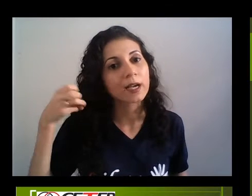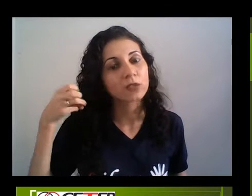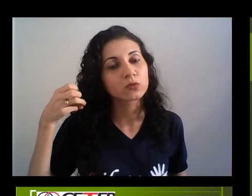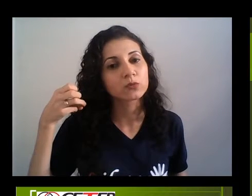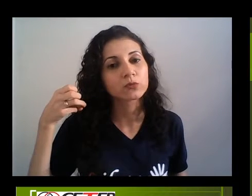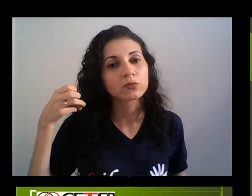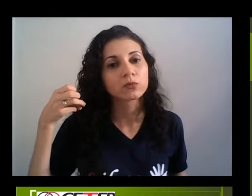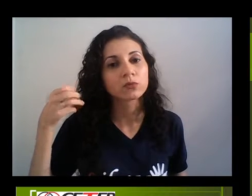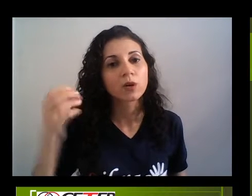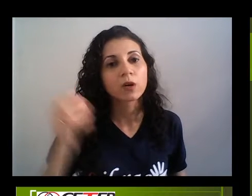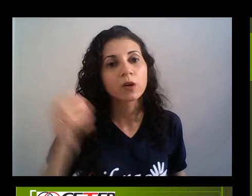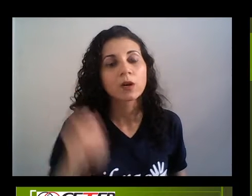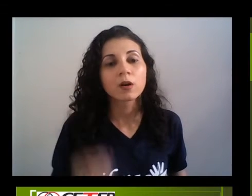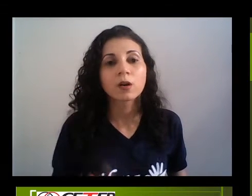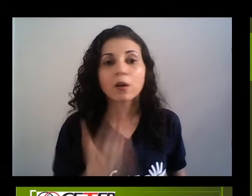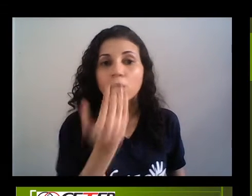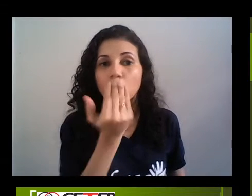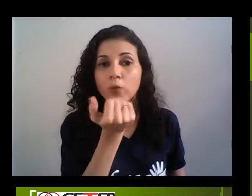Gato.